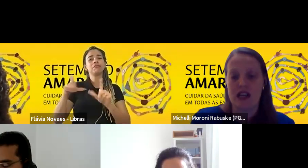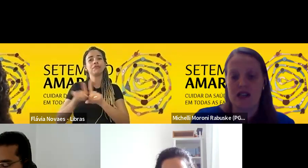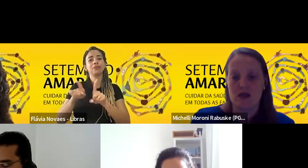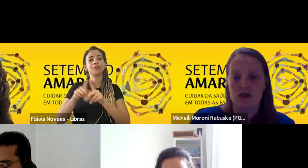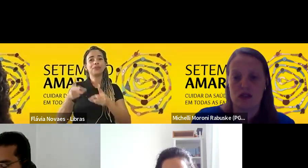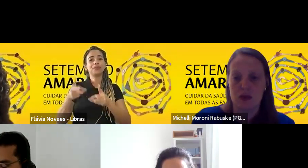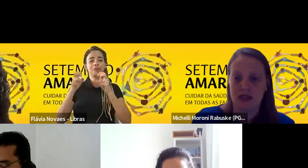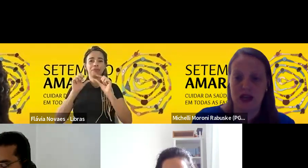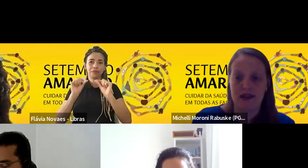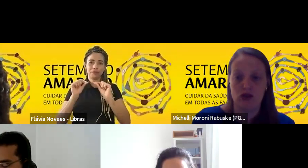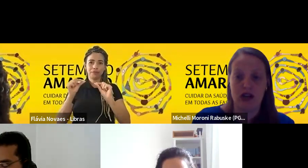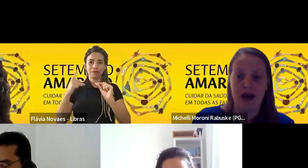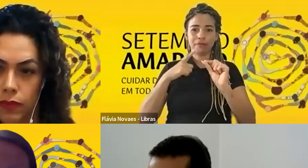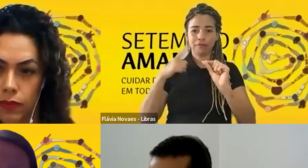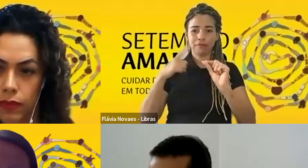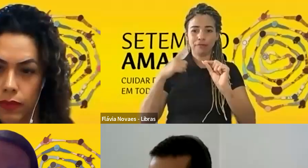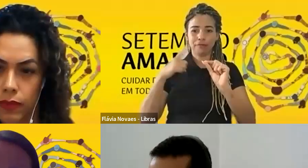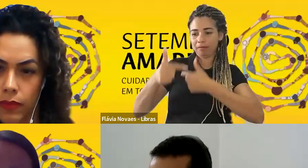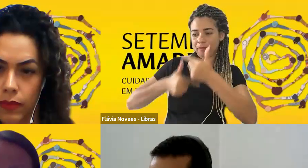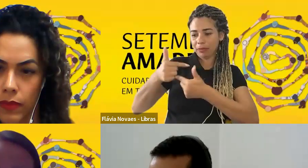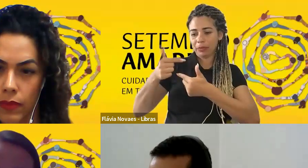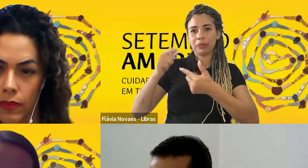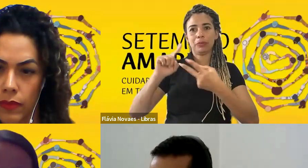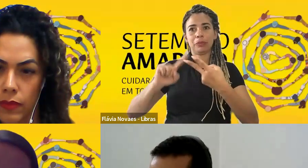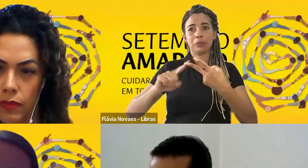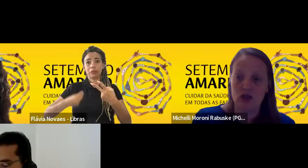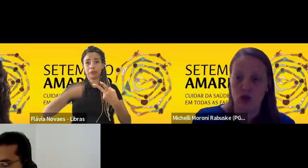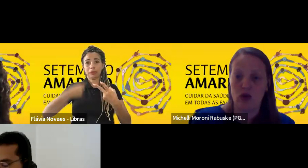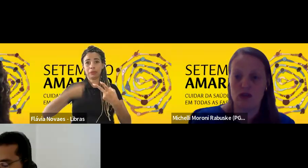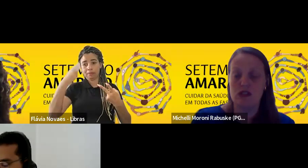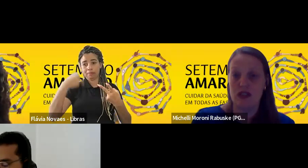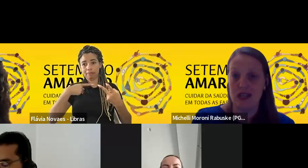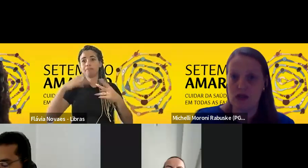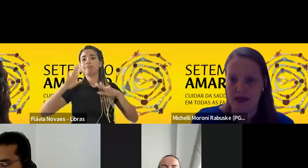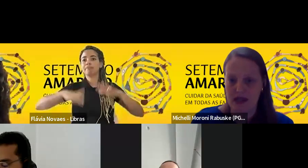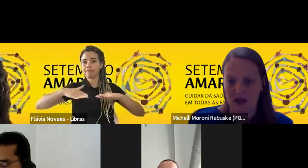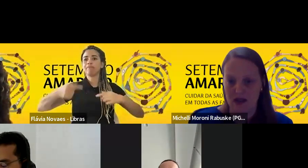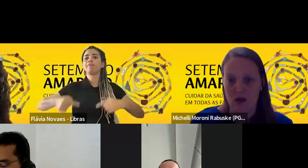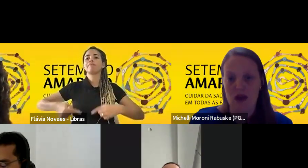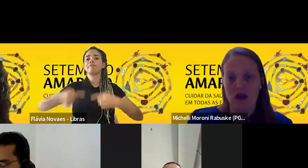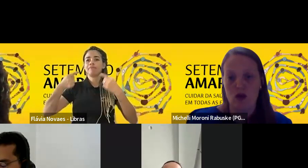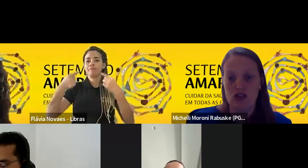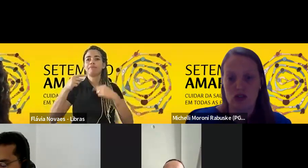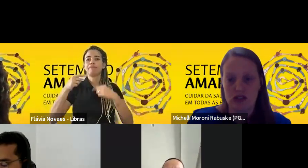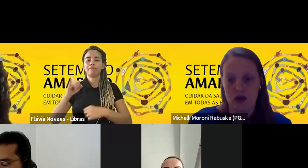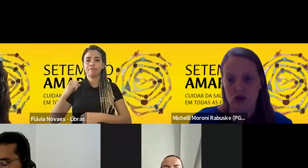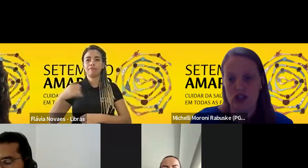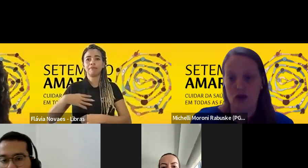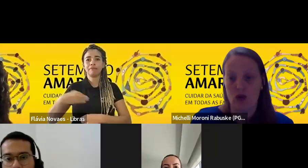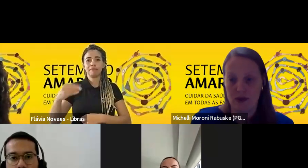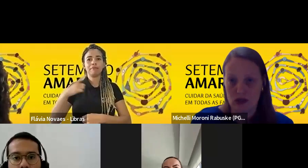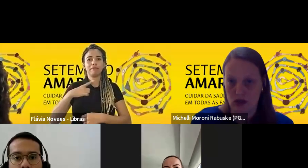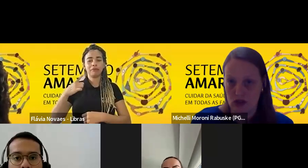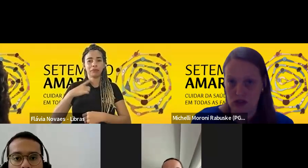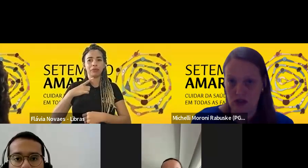que conciliar essas funções parentais e o trabalho pode ser bastante desafiador quando os filhos apresentam condições de